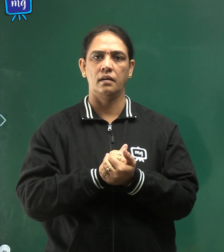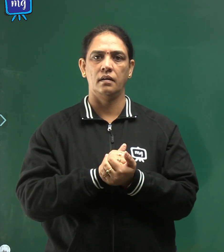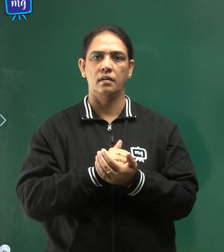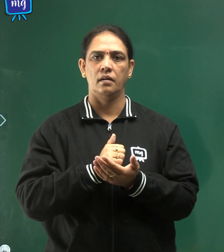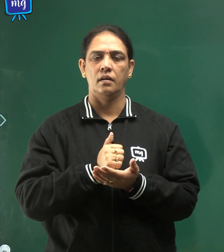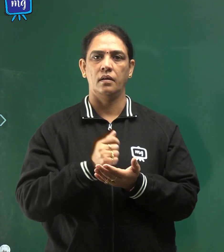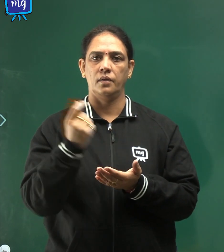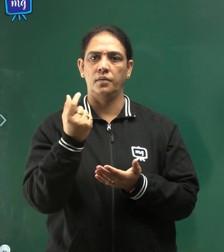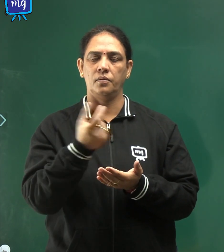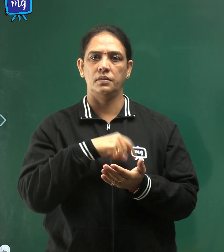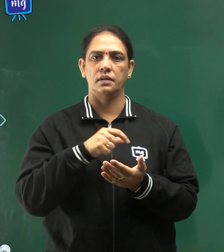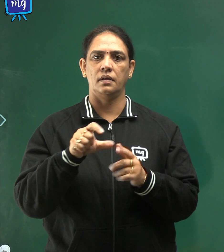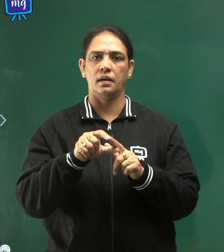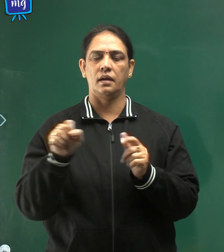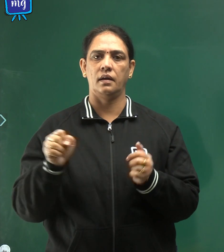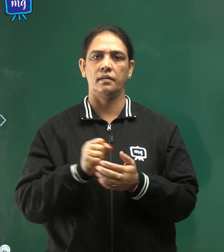प्रयोग करके